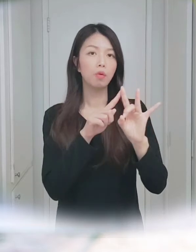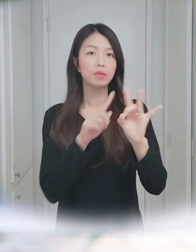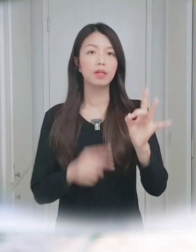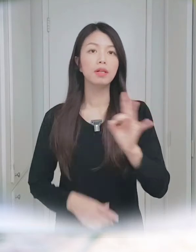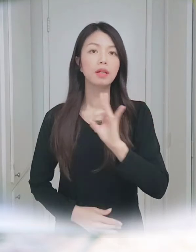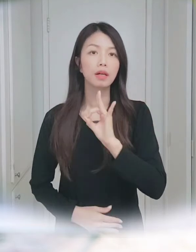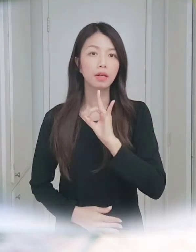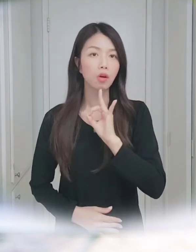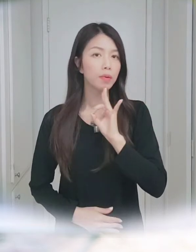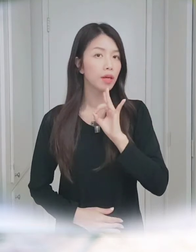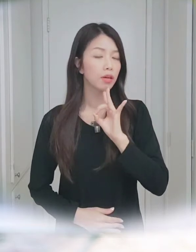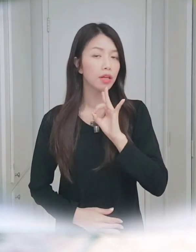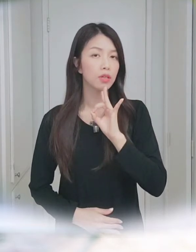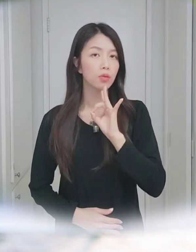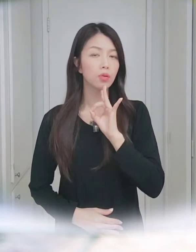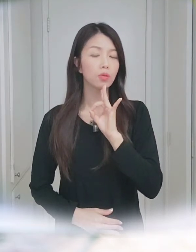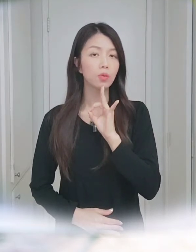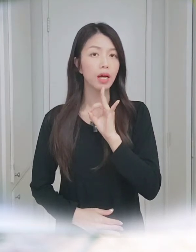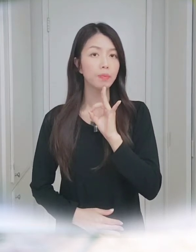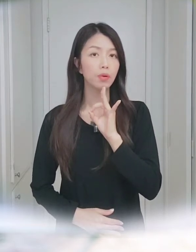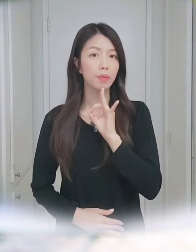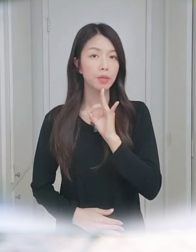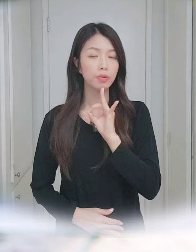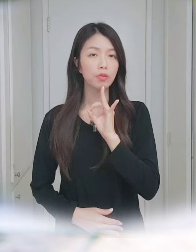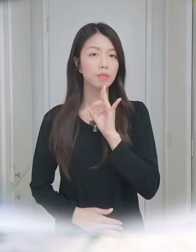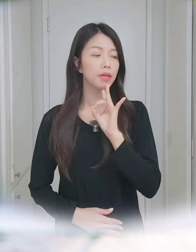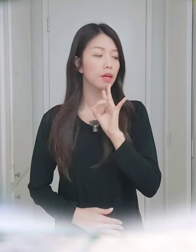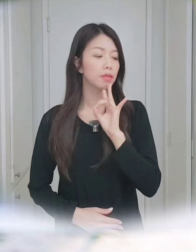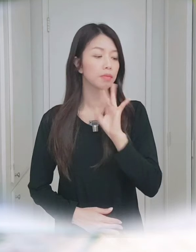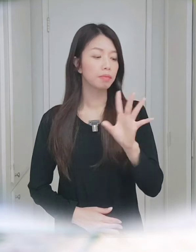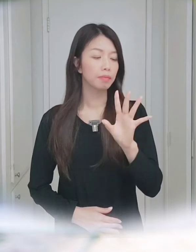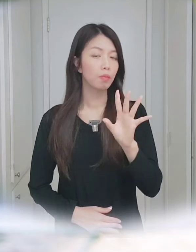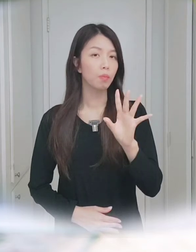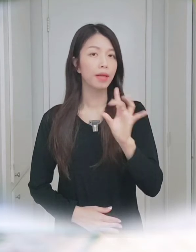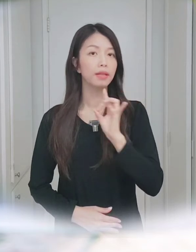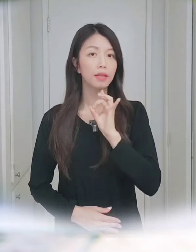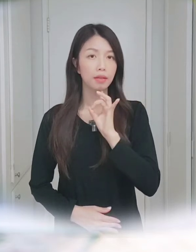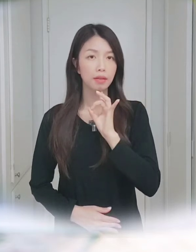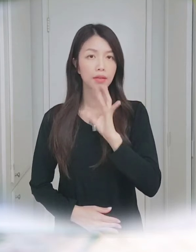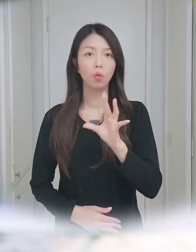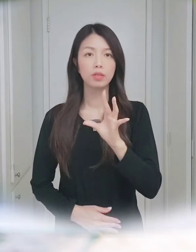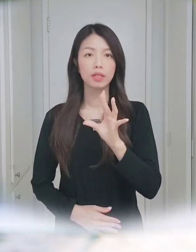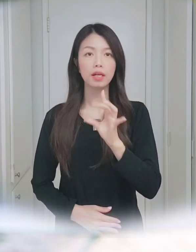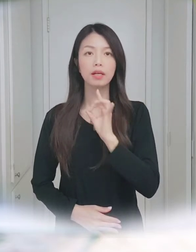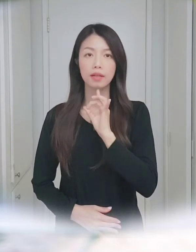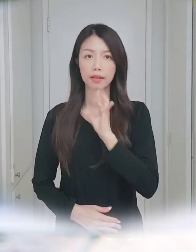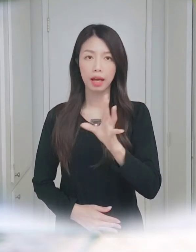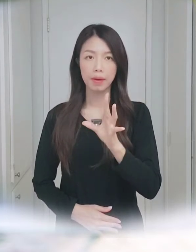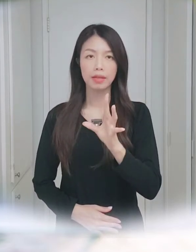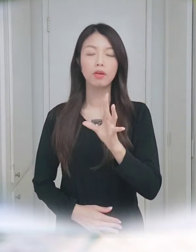이 검지를 턱 밑에 이렇게 대시고 손을 앞으로 가면서 풀어 주시면 돼요. 뭐뭐만,